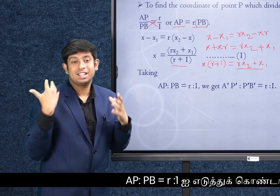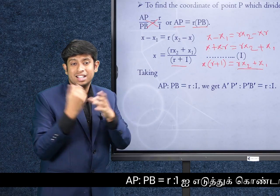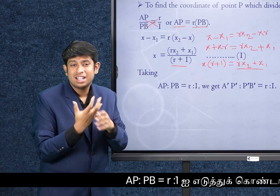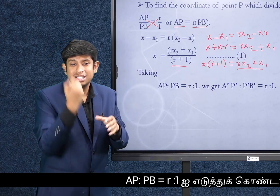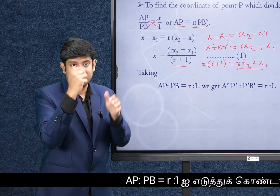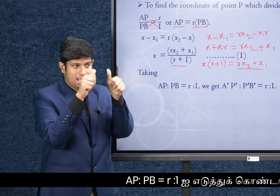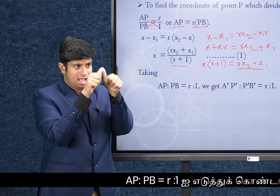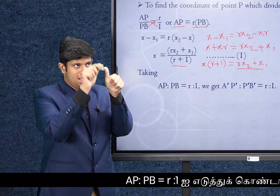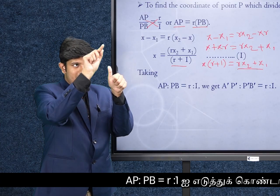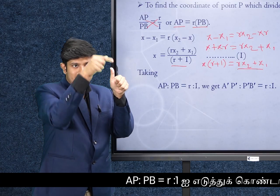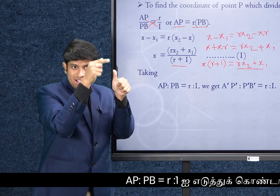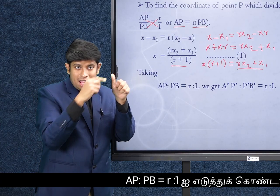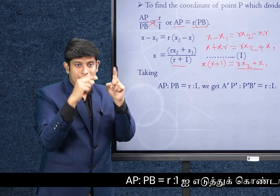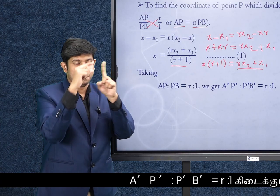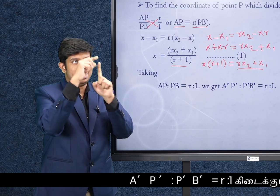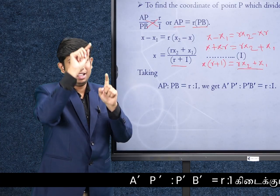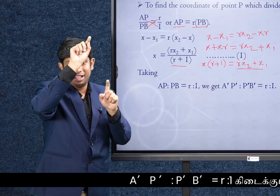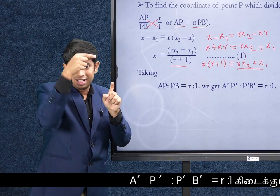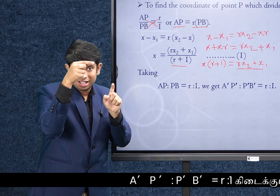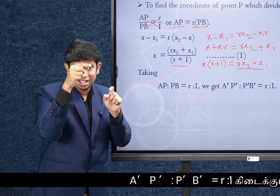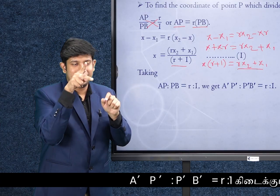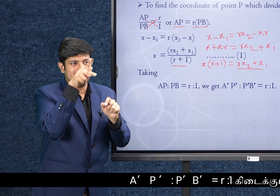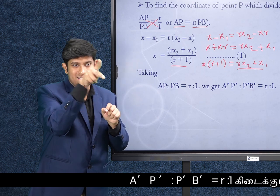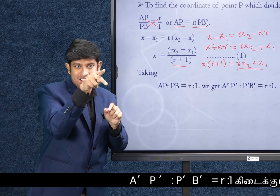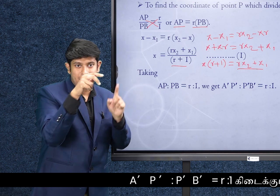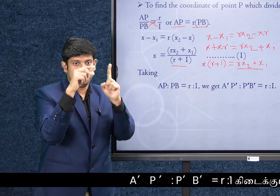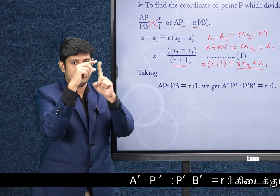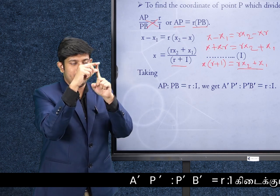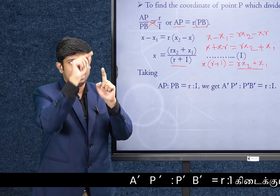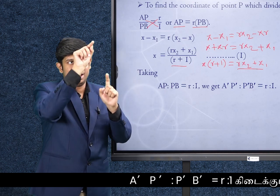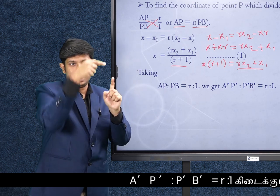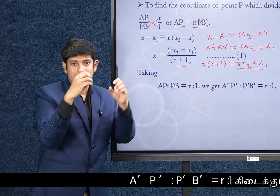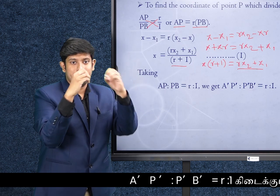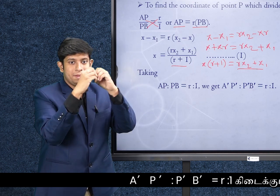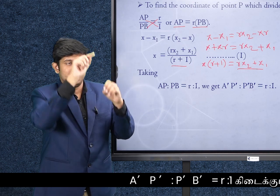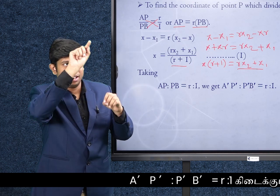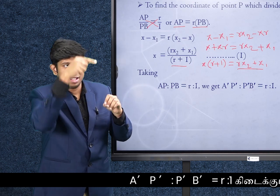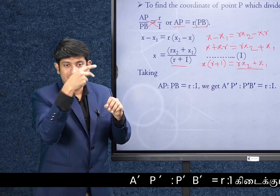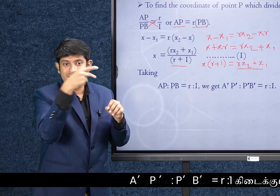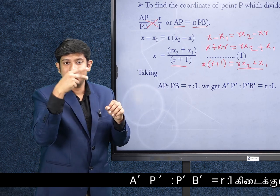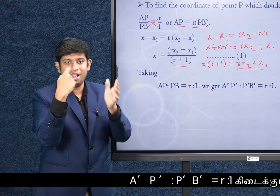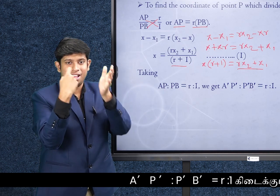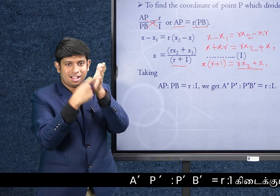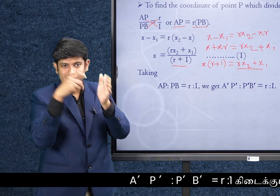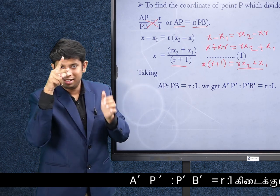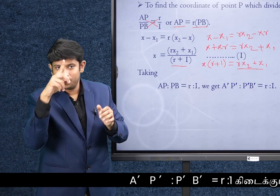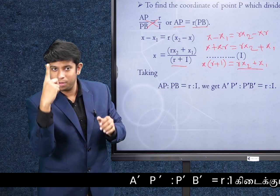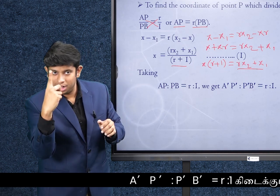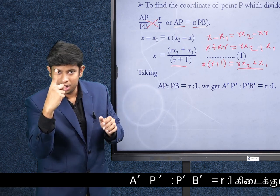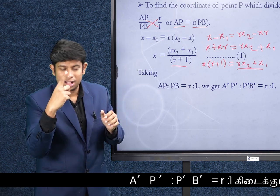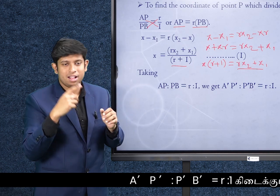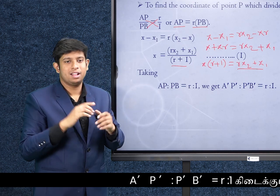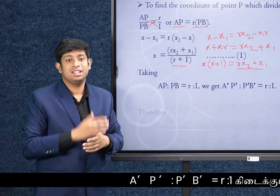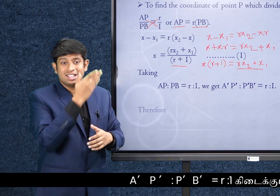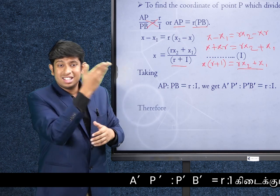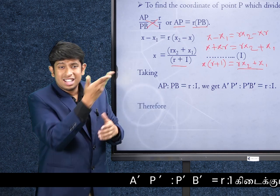1 எடுத்துக்கொண்டால் ஏ டேஷ் பி டேஷ் அரைப்புள்ளி பி டேஷ் பி டேஷ்